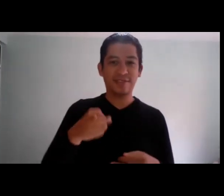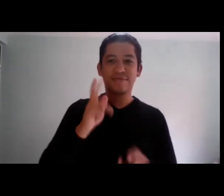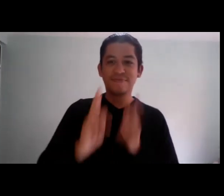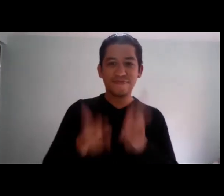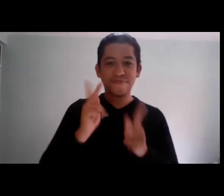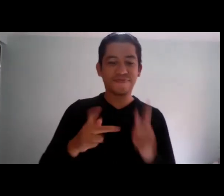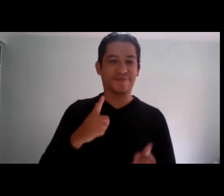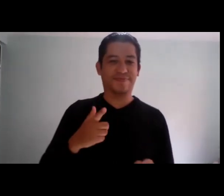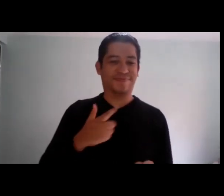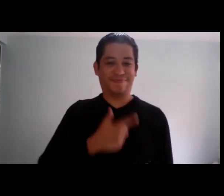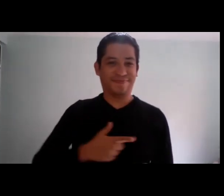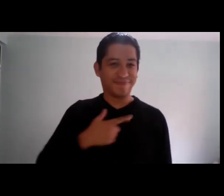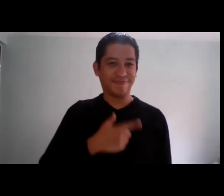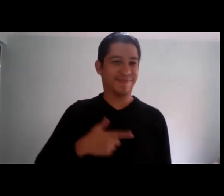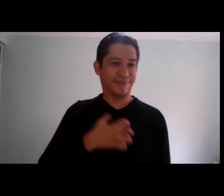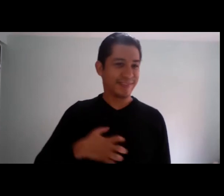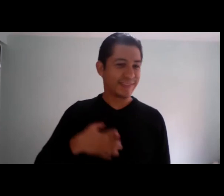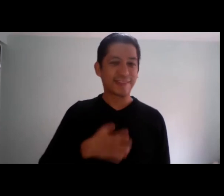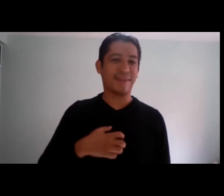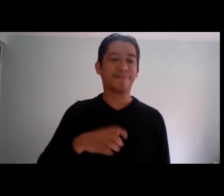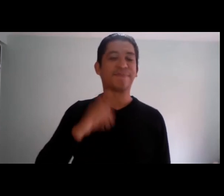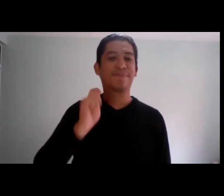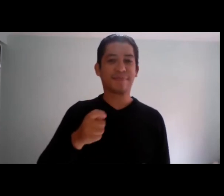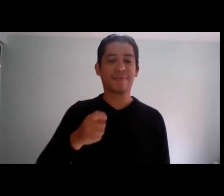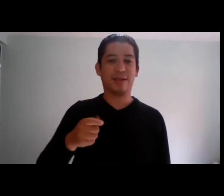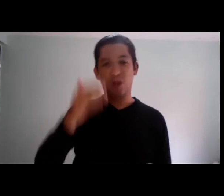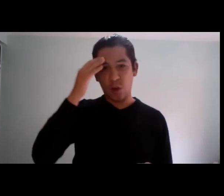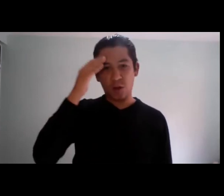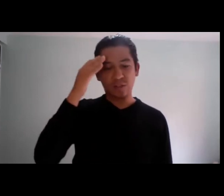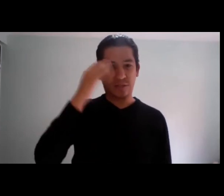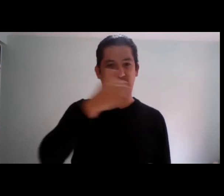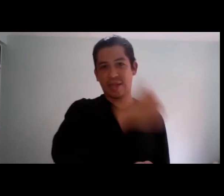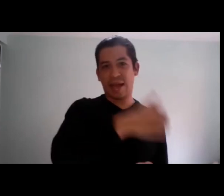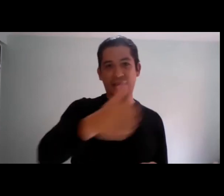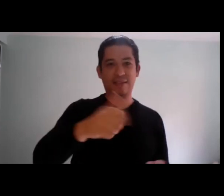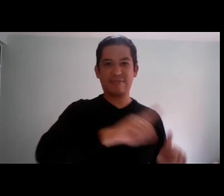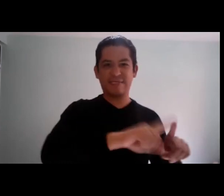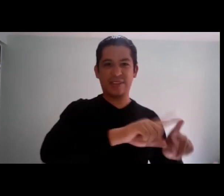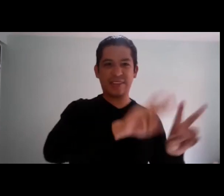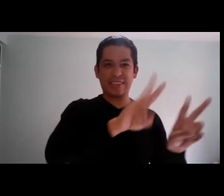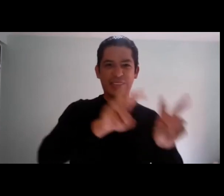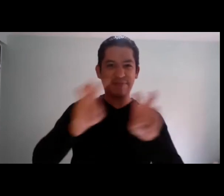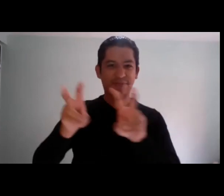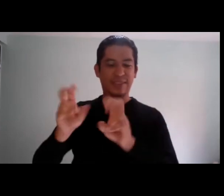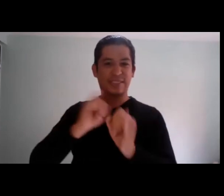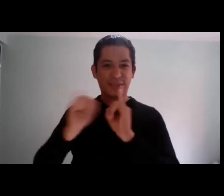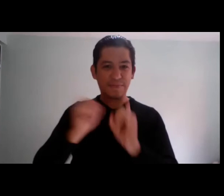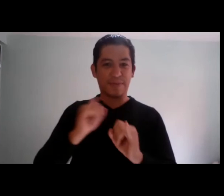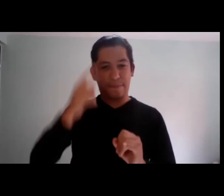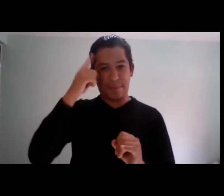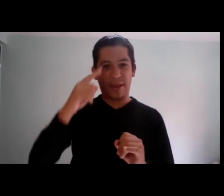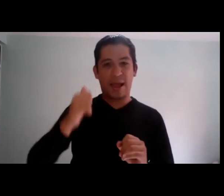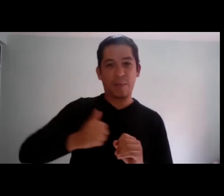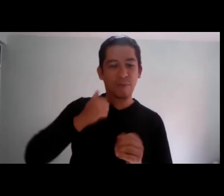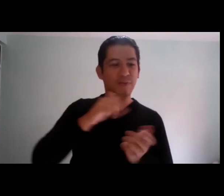Hola, buenos días a todos. Muchas gracias por haberme, habernos invitado a la plática, la verdad me hace sentir muy contento,